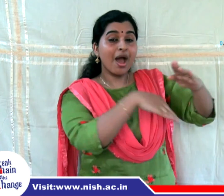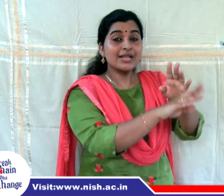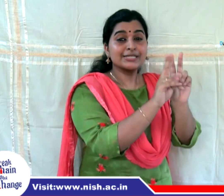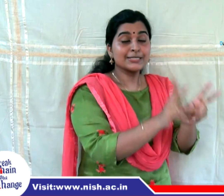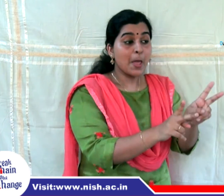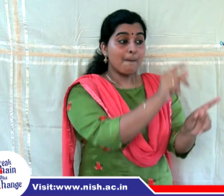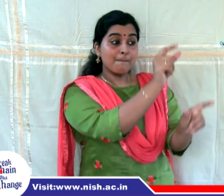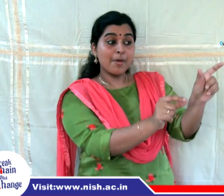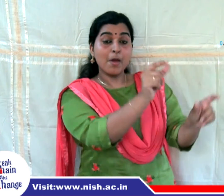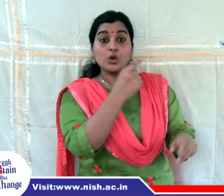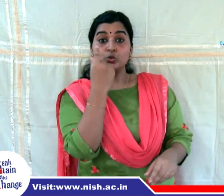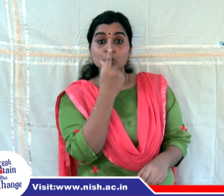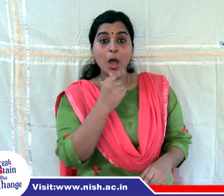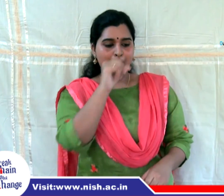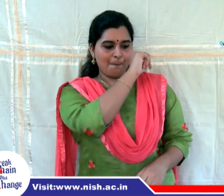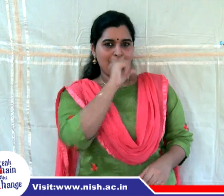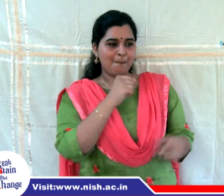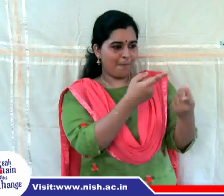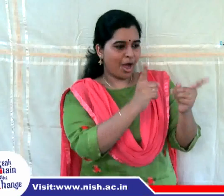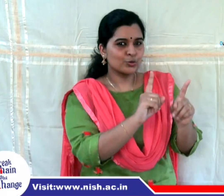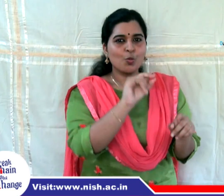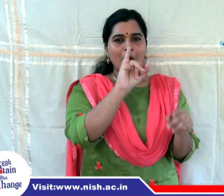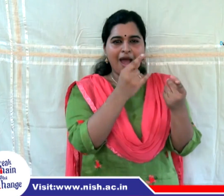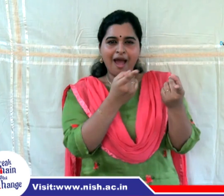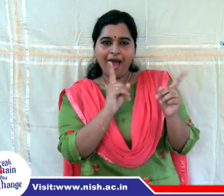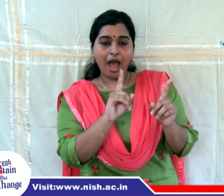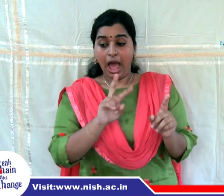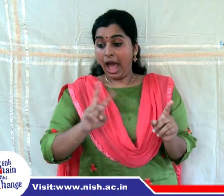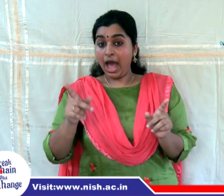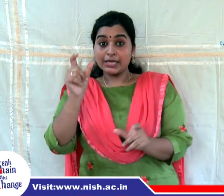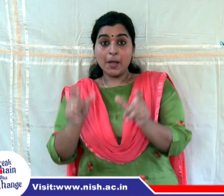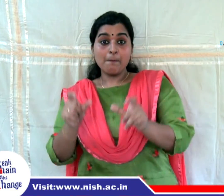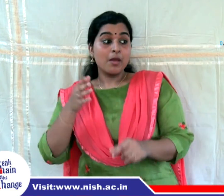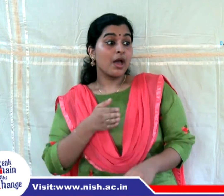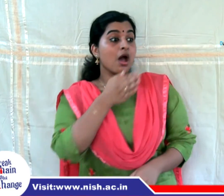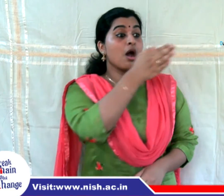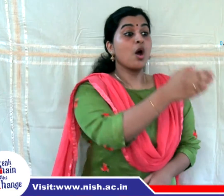ക്വാറന്റൈനിലുള്ള വ്യക്തികൾ ഉപയോഗിക്കുന്ന ശുചിമുറി മറ്റാരും ഉപയോഗിക്കാൻ പാടുള്ളതല്ല.